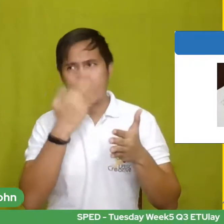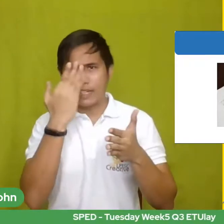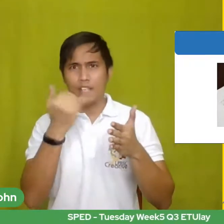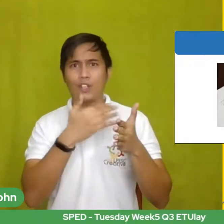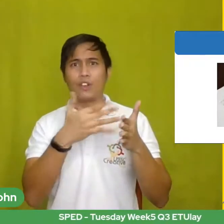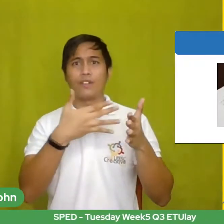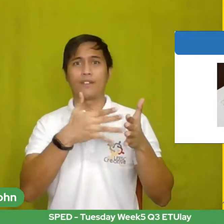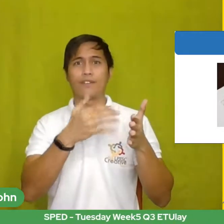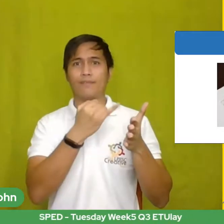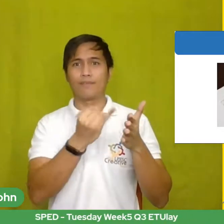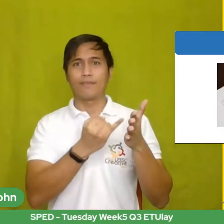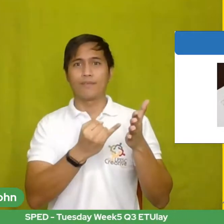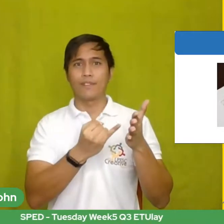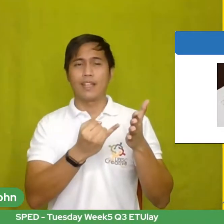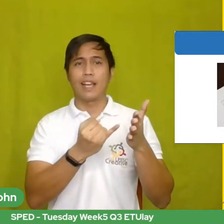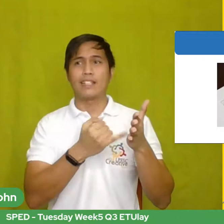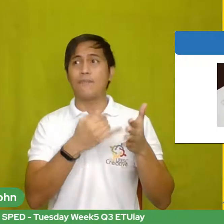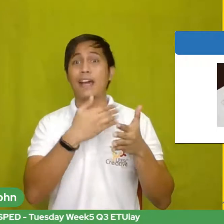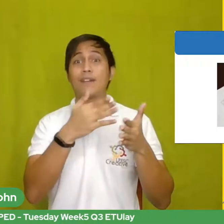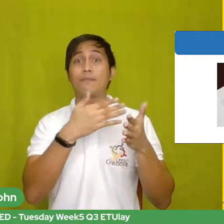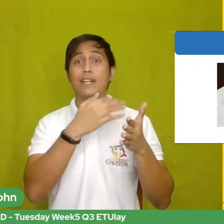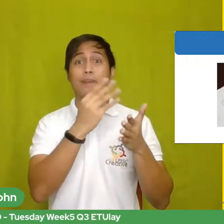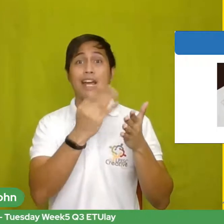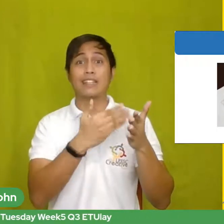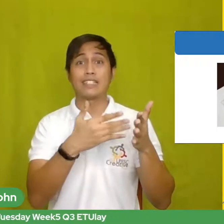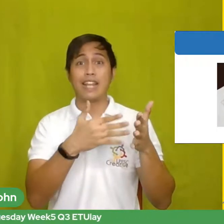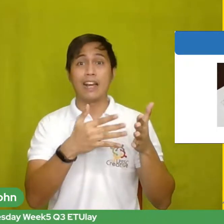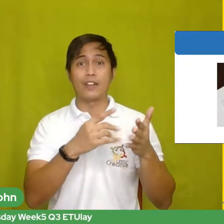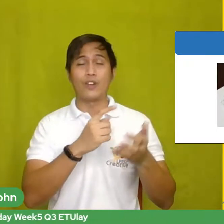Bakit ganito? Kasi parang pinapractice lang, no?